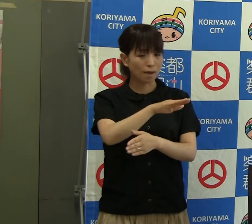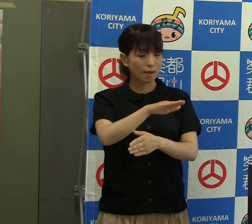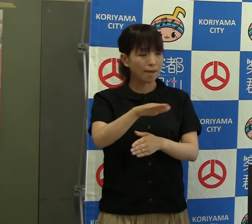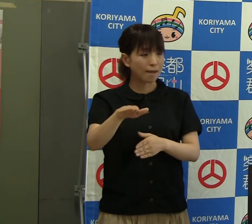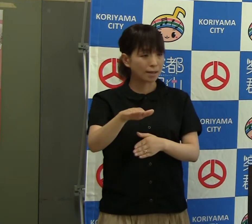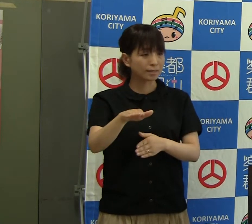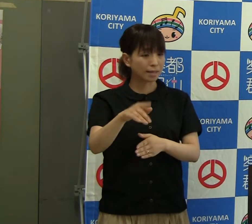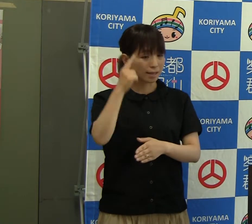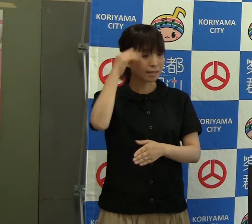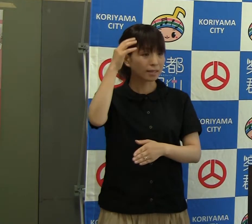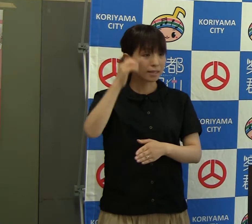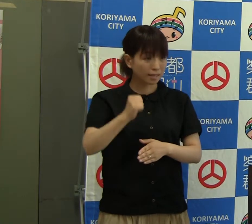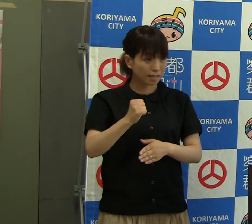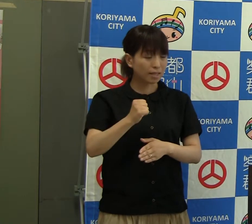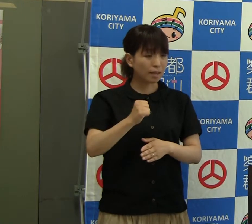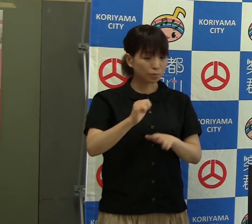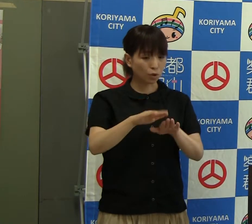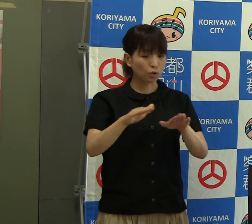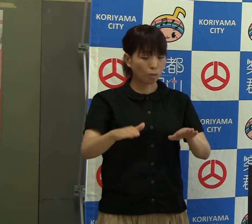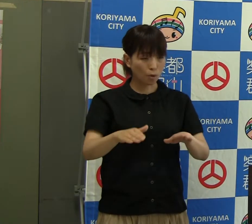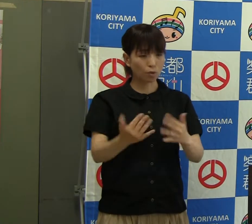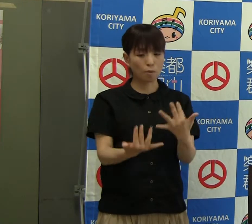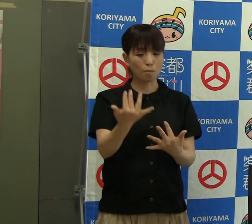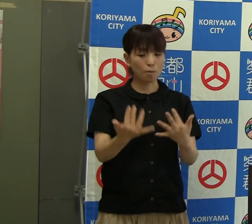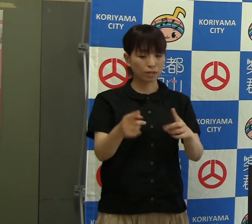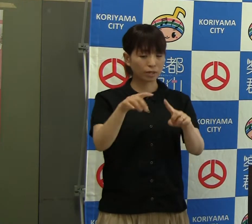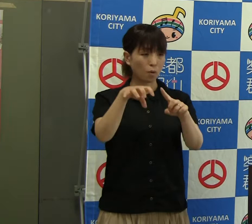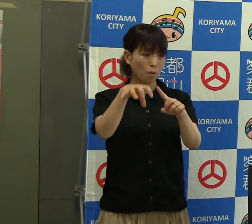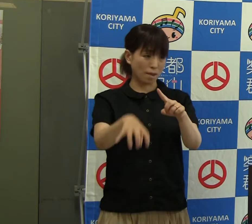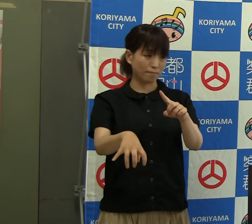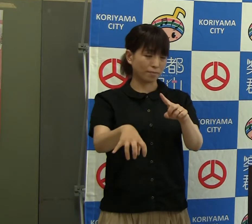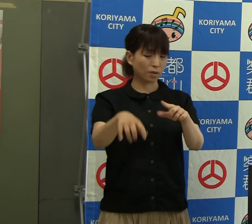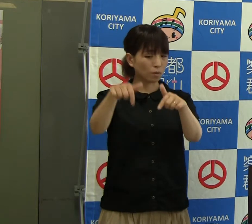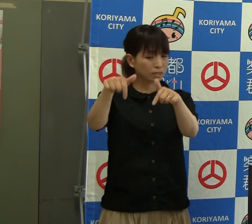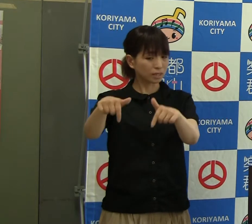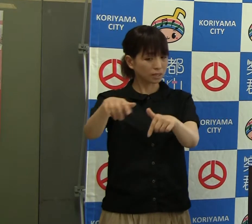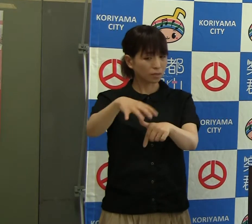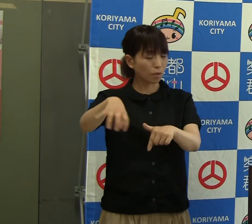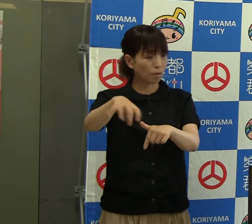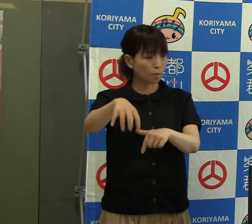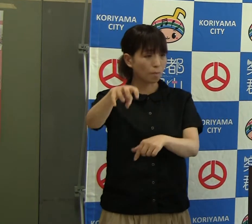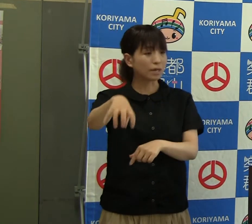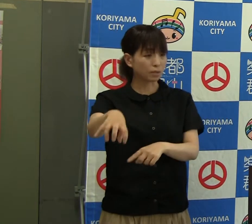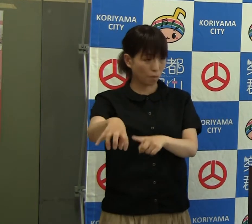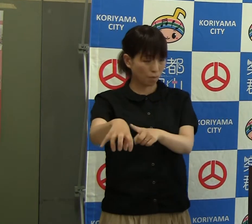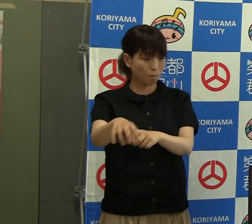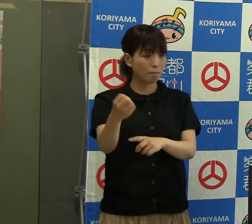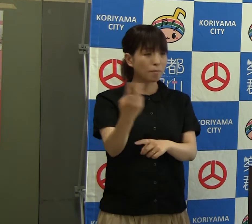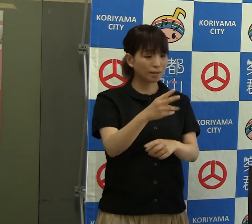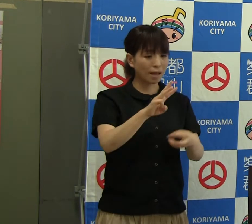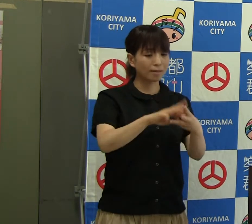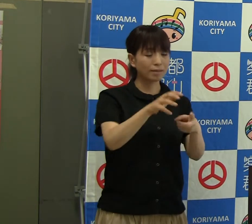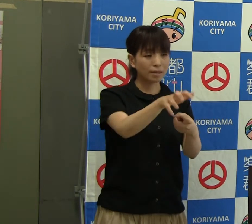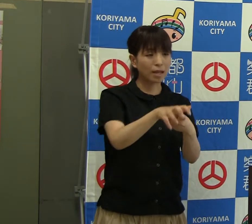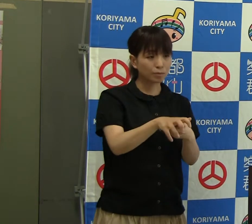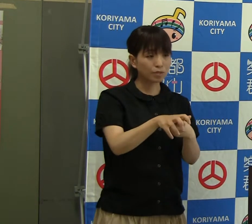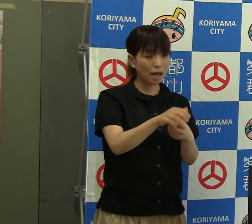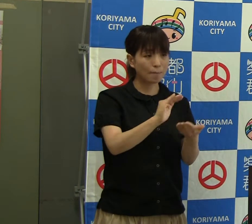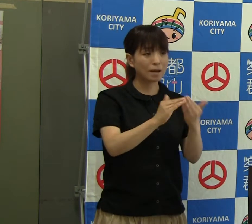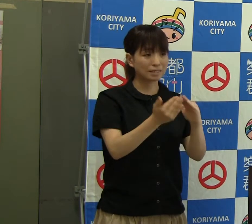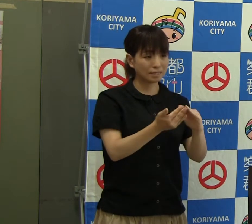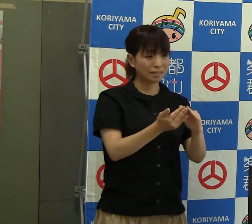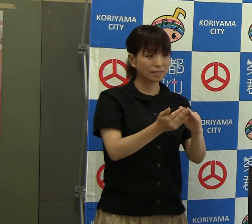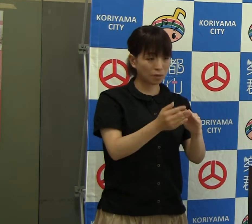念郡山子どもの森公園西にあります一遊地および田村町金沢地